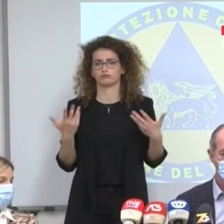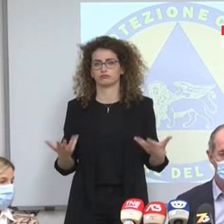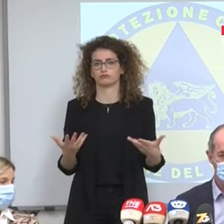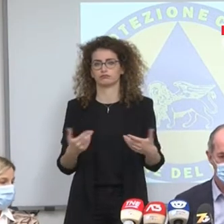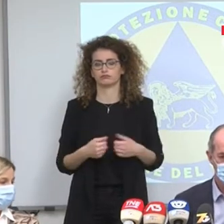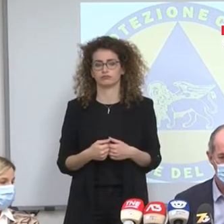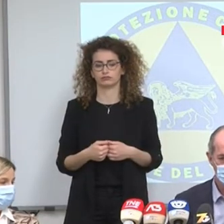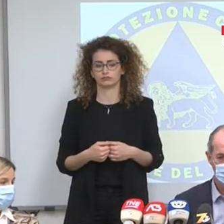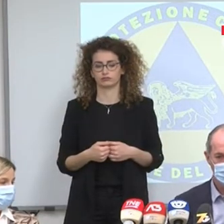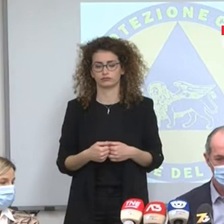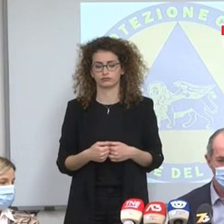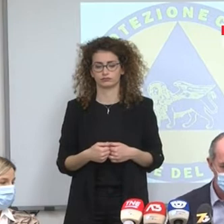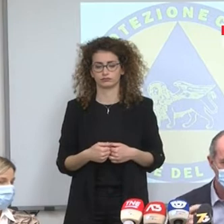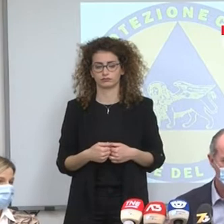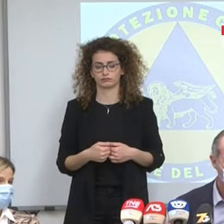diciamo che sono